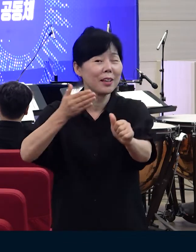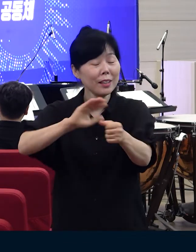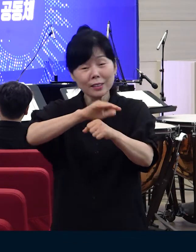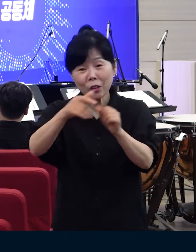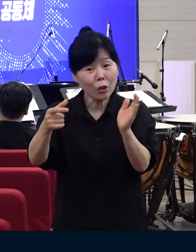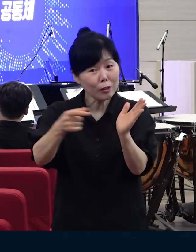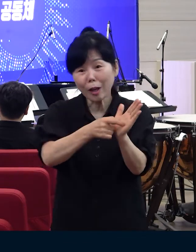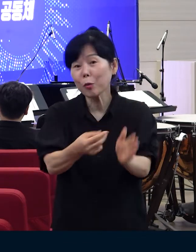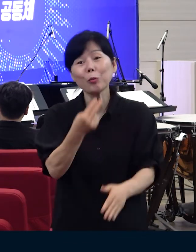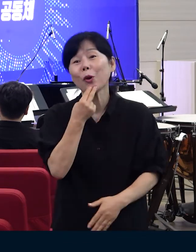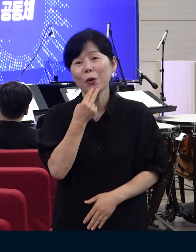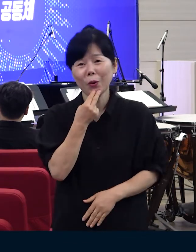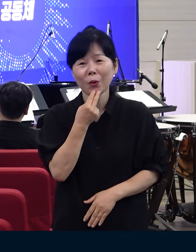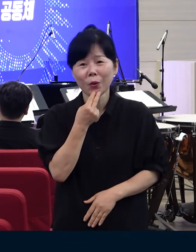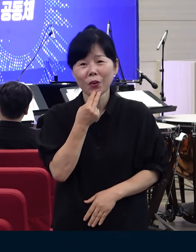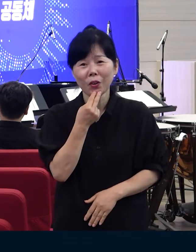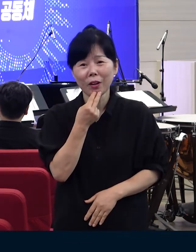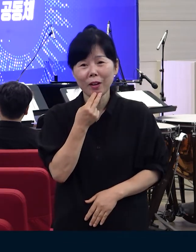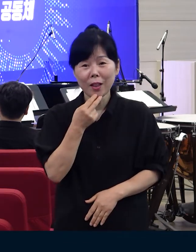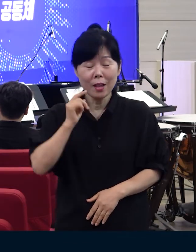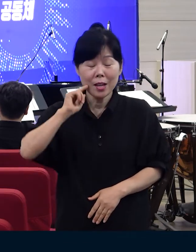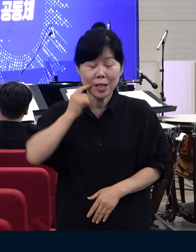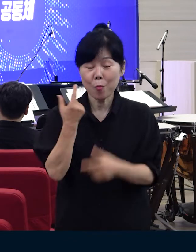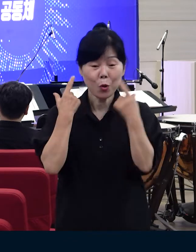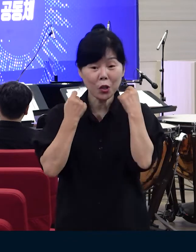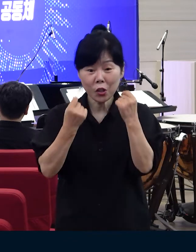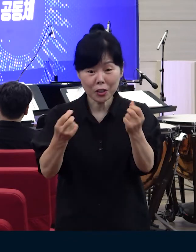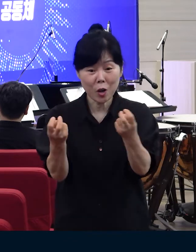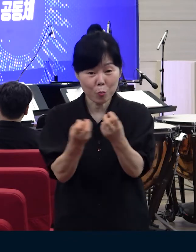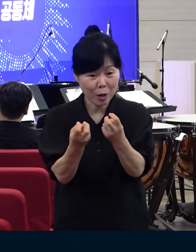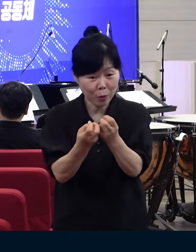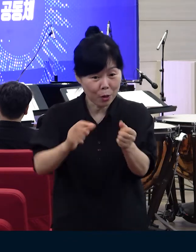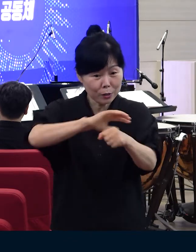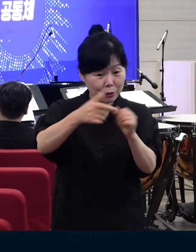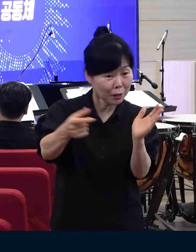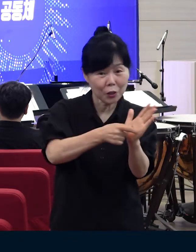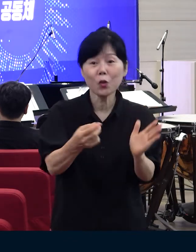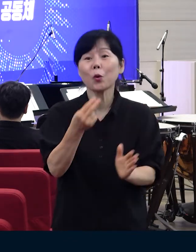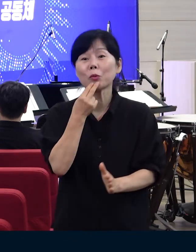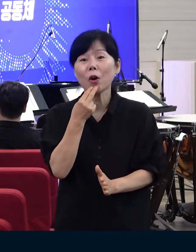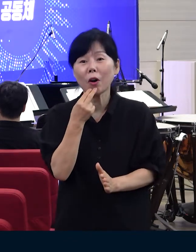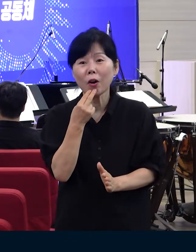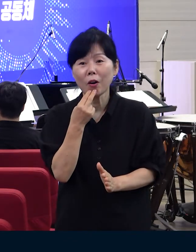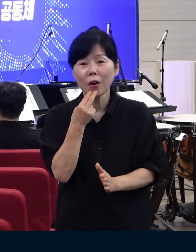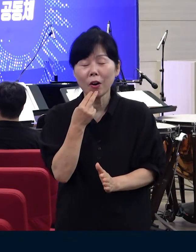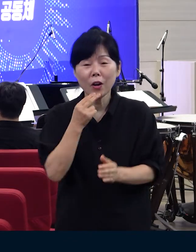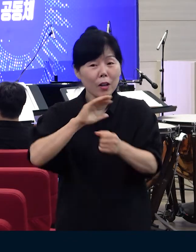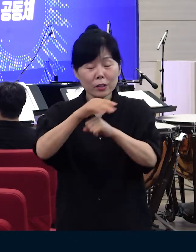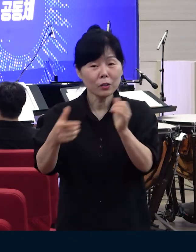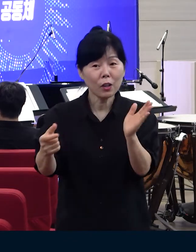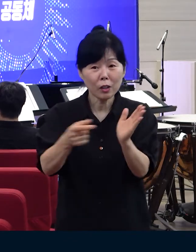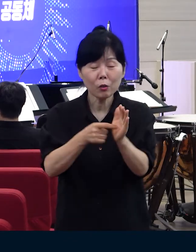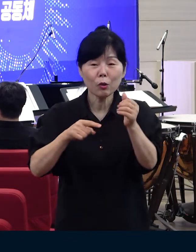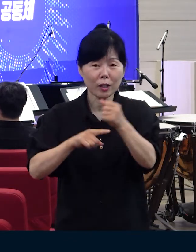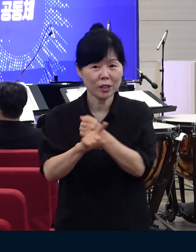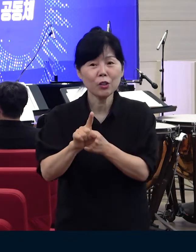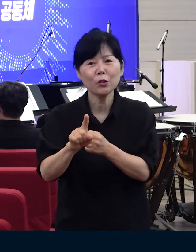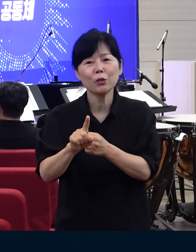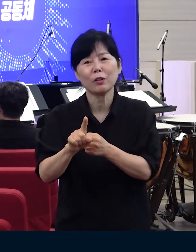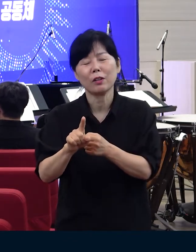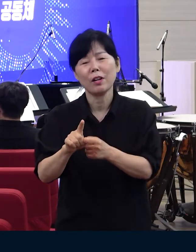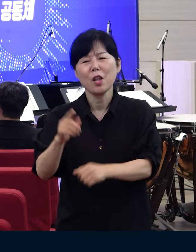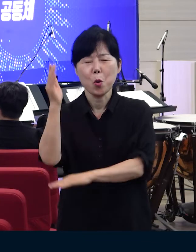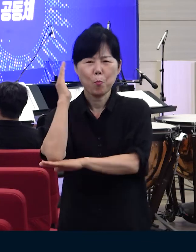성경은요, 거기에 대해서 어떤 설명도 하고 있지 않습니다. 왜냐하면 그것은 성경이 말하고 싶은 메시지가 아니니까요. 이